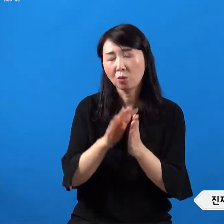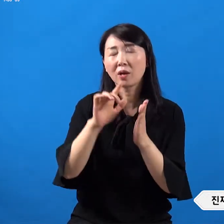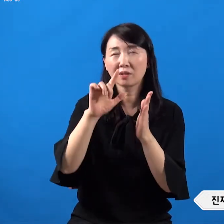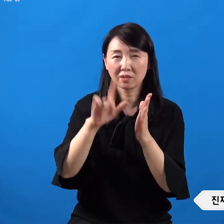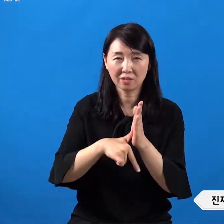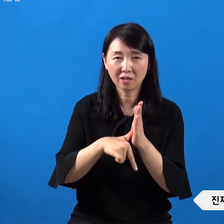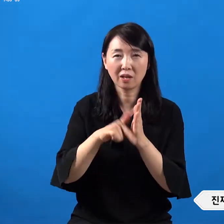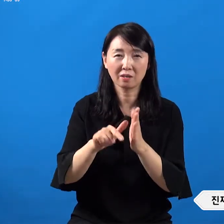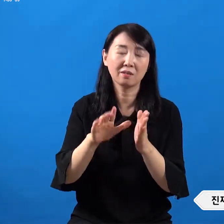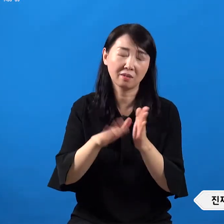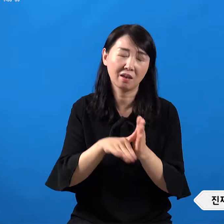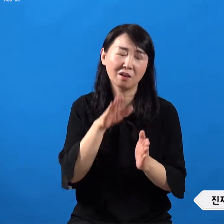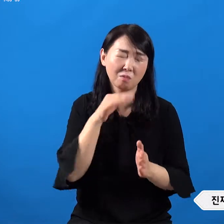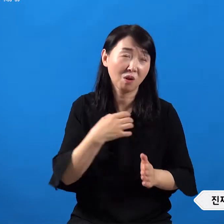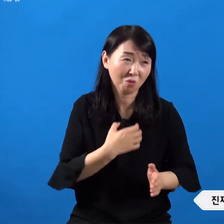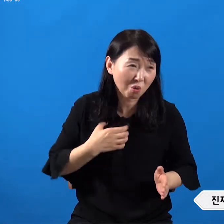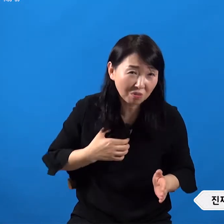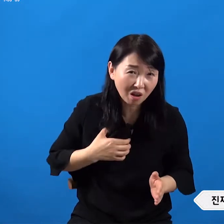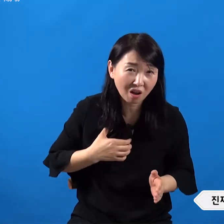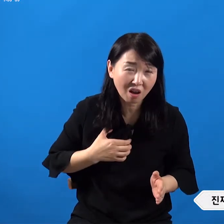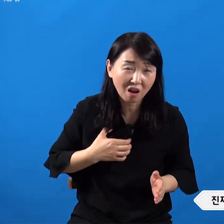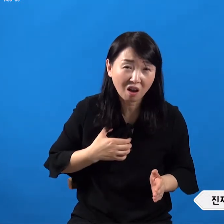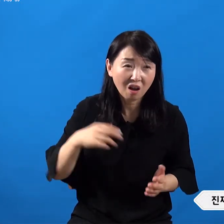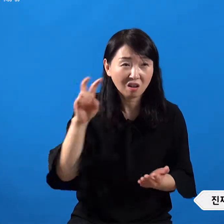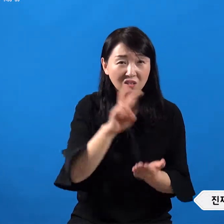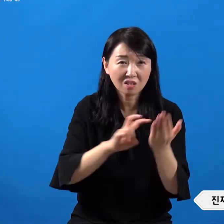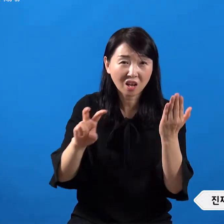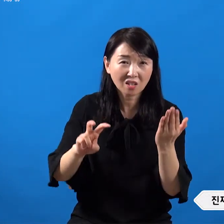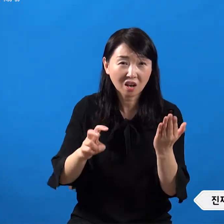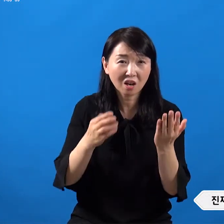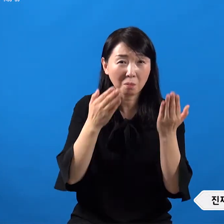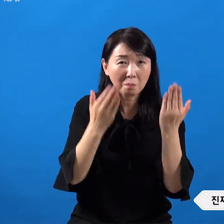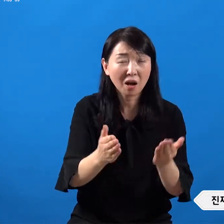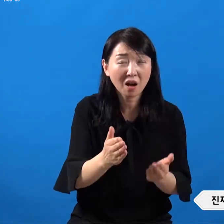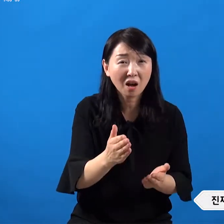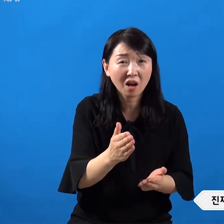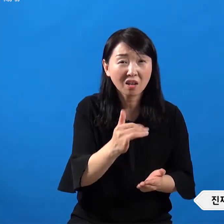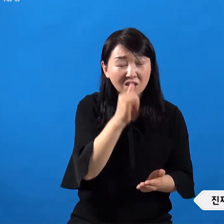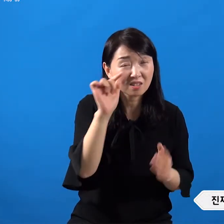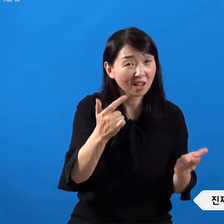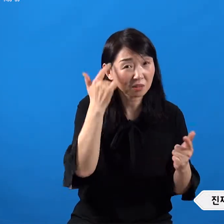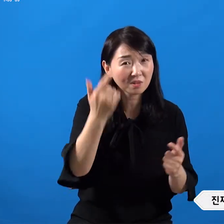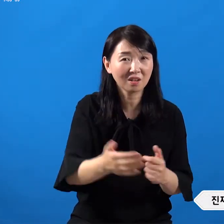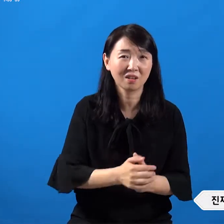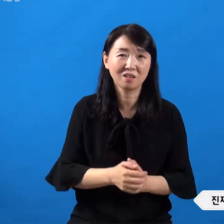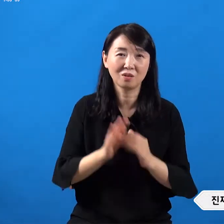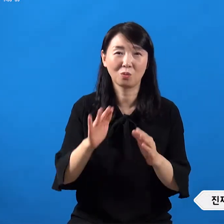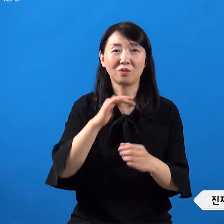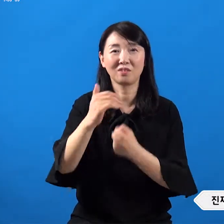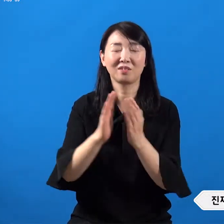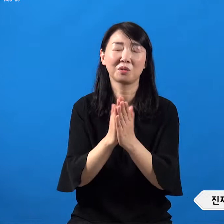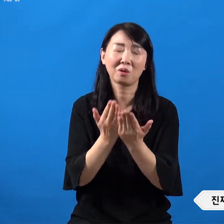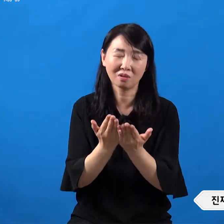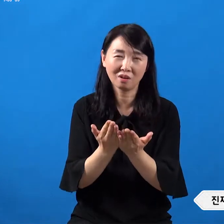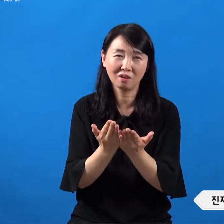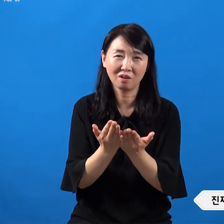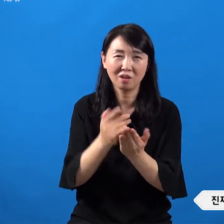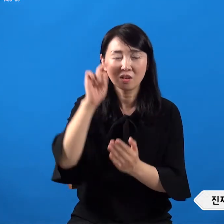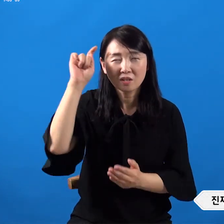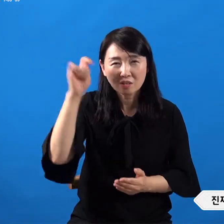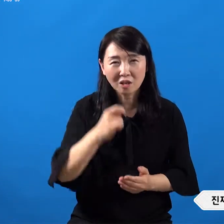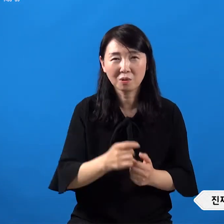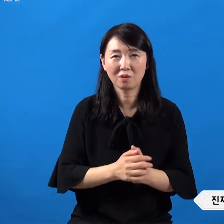시간, 그때가 정말 괴롭다라고 찬양하고 계시지는 않습니까? 오늘 성경은 새벽